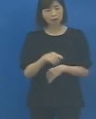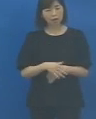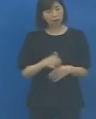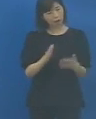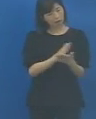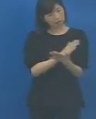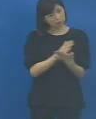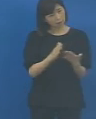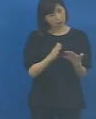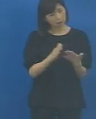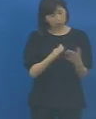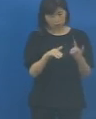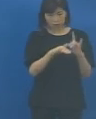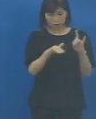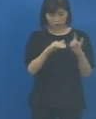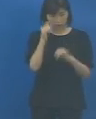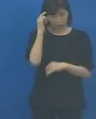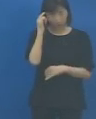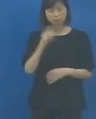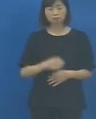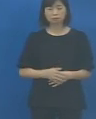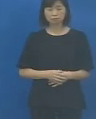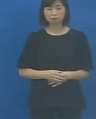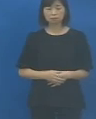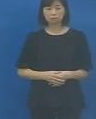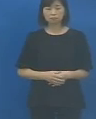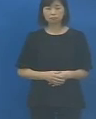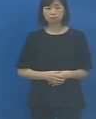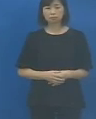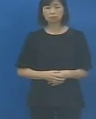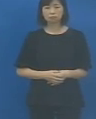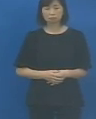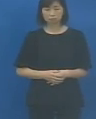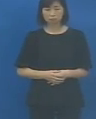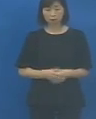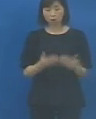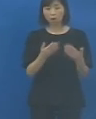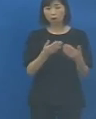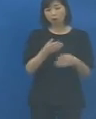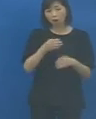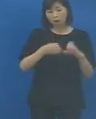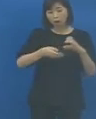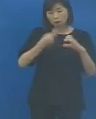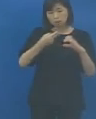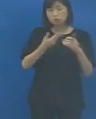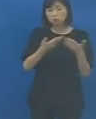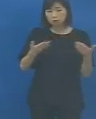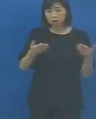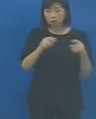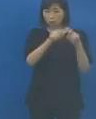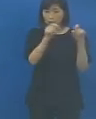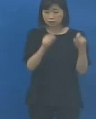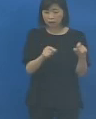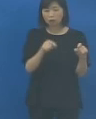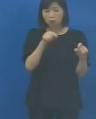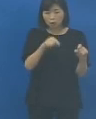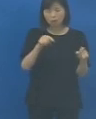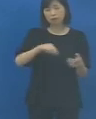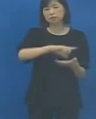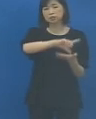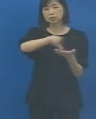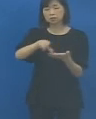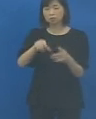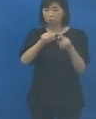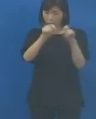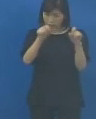かなと思います。いずれにせよ飲食店街の問題は地域の問題で